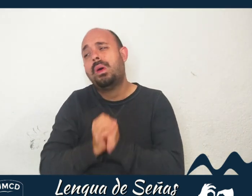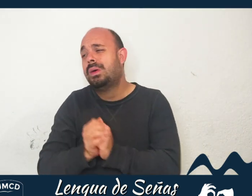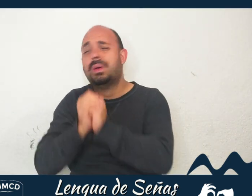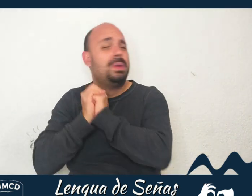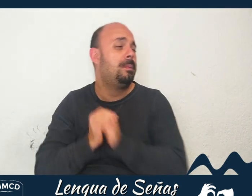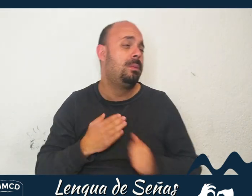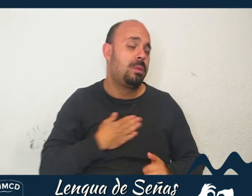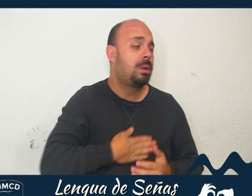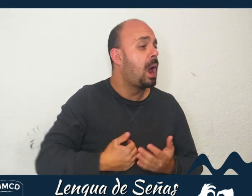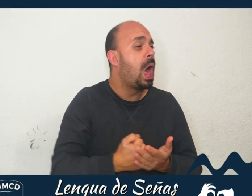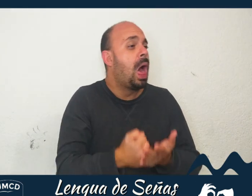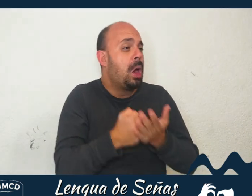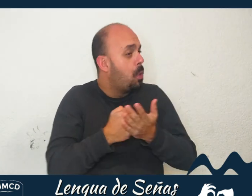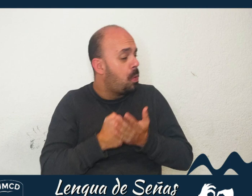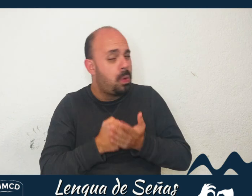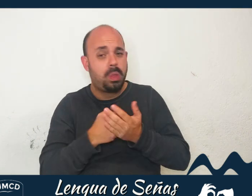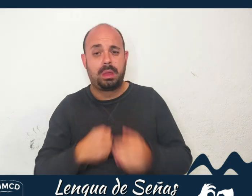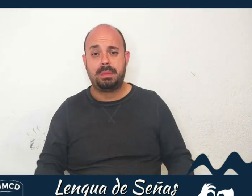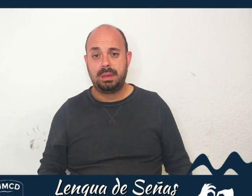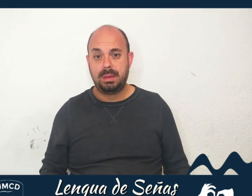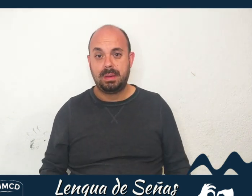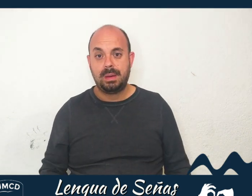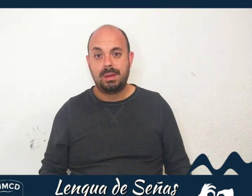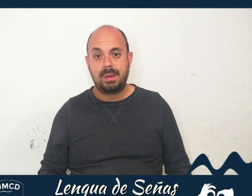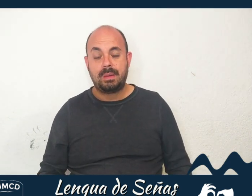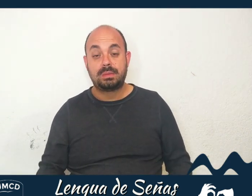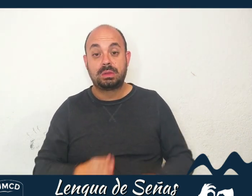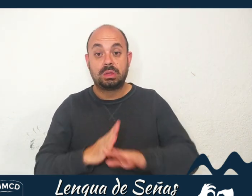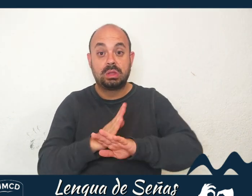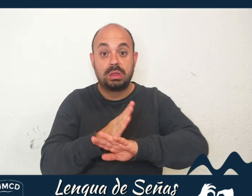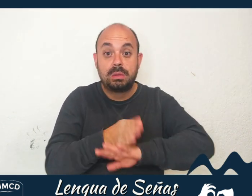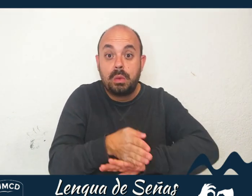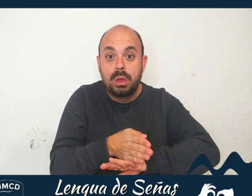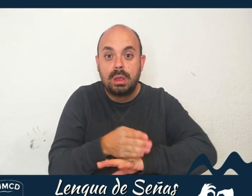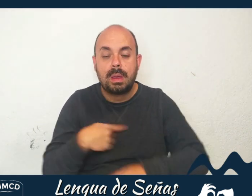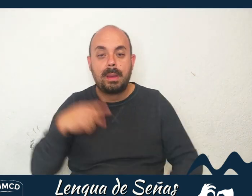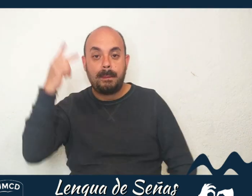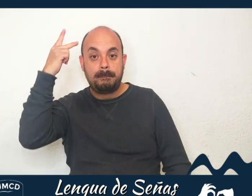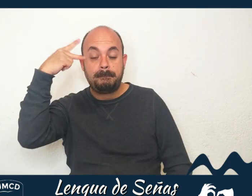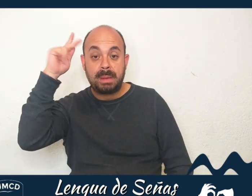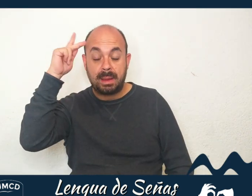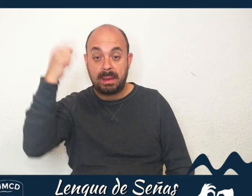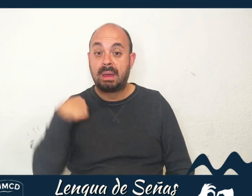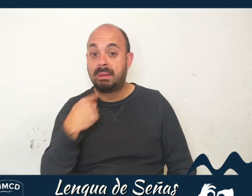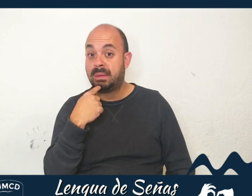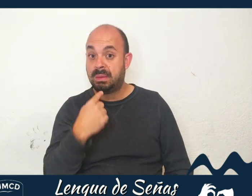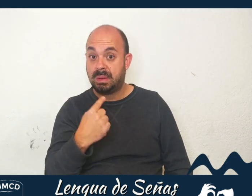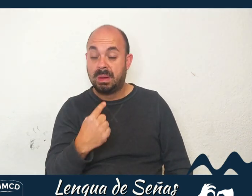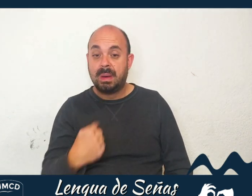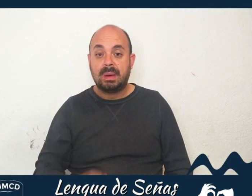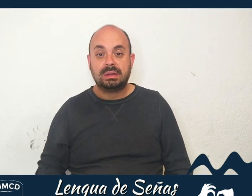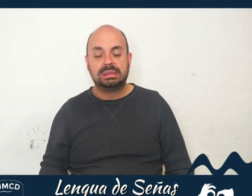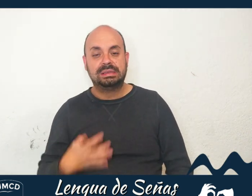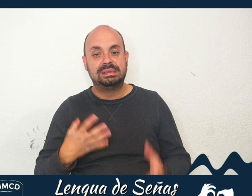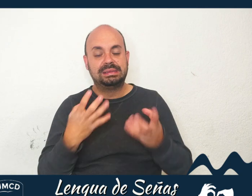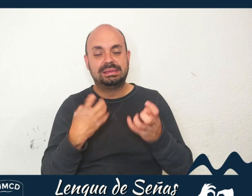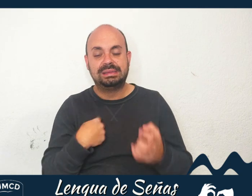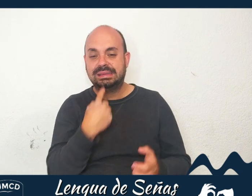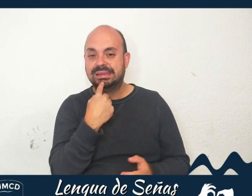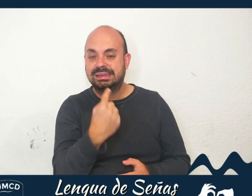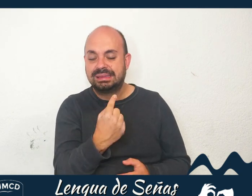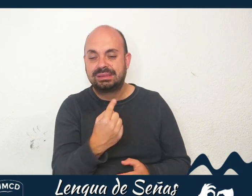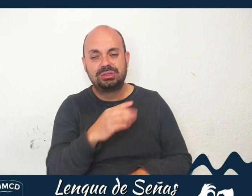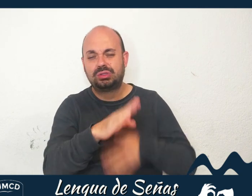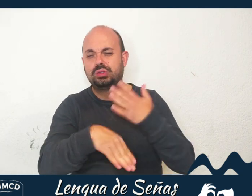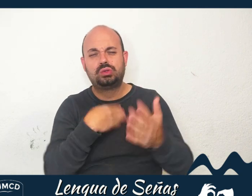evangelio. Pablo, hablando de esto también, por ejemplo, en el pasaje en 1 Corintios, en el